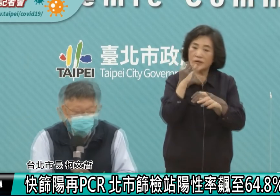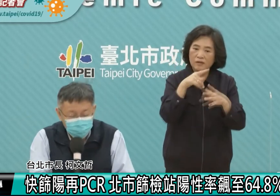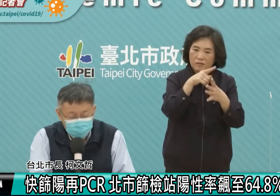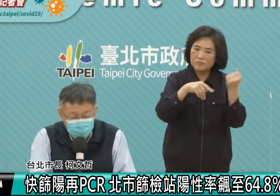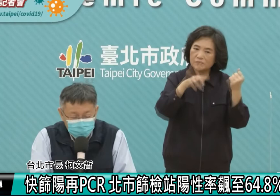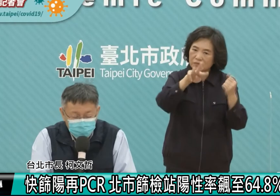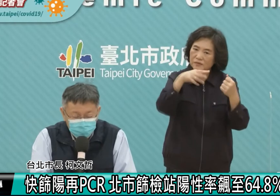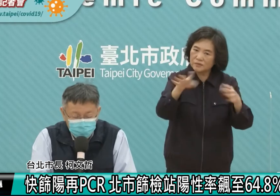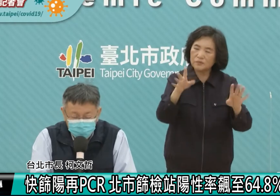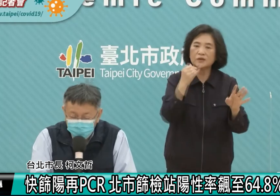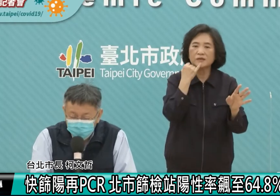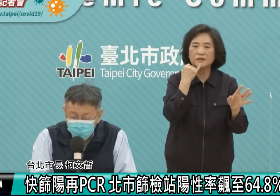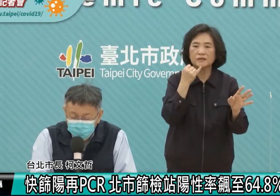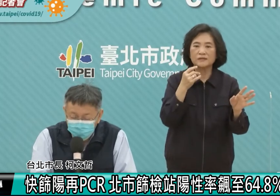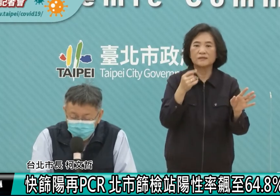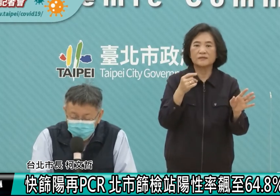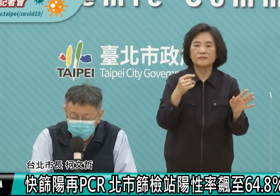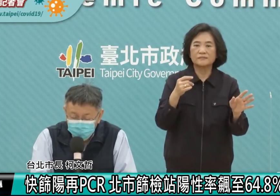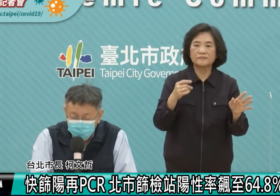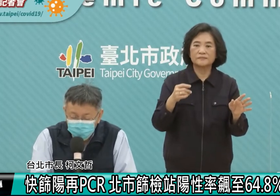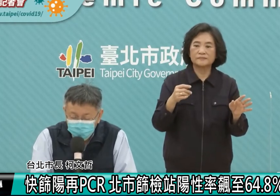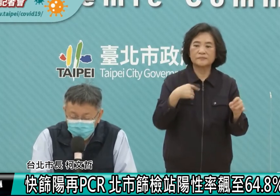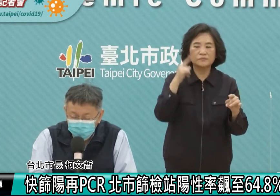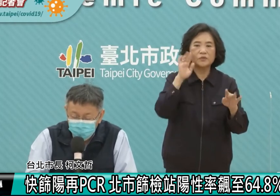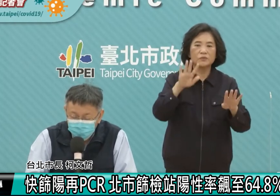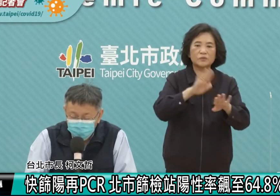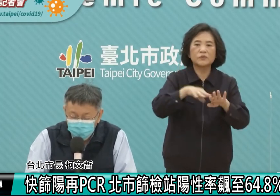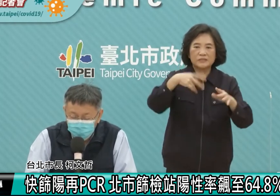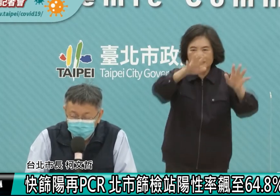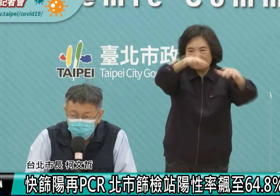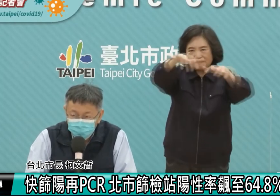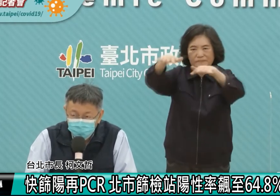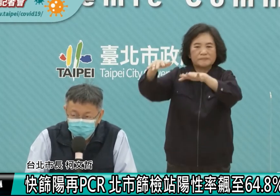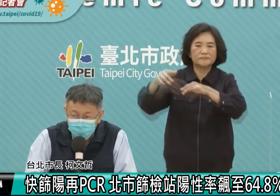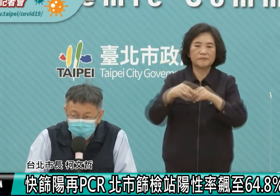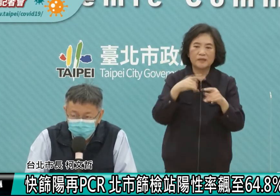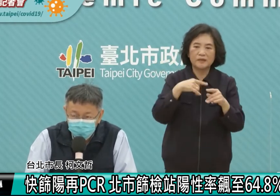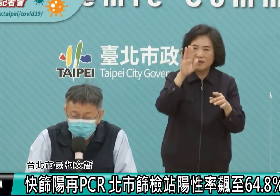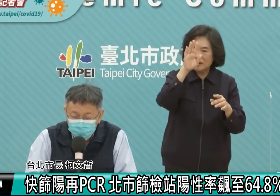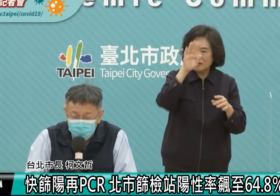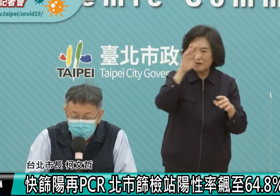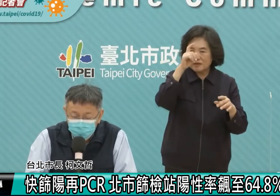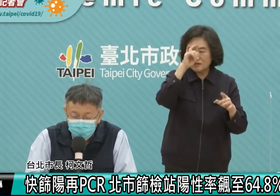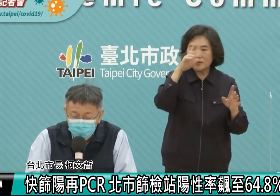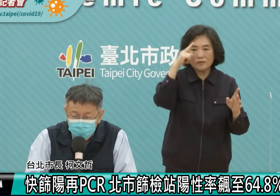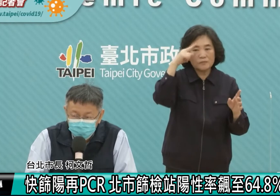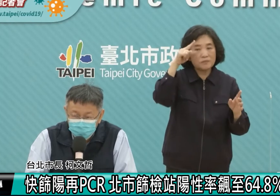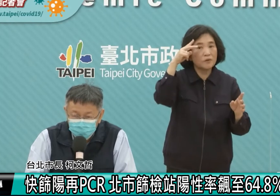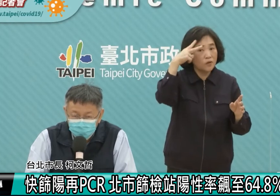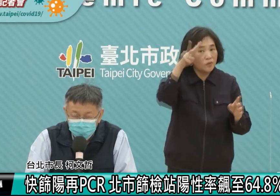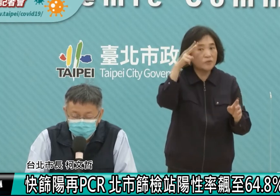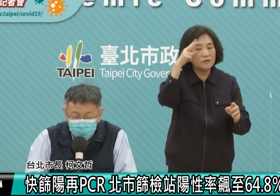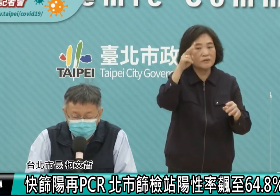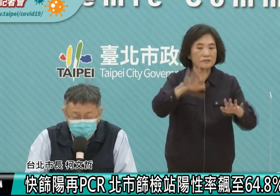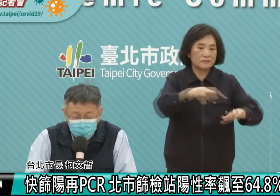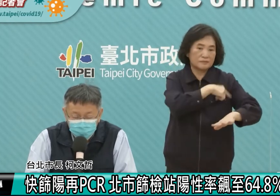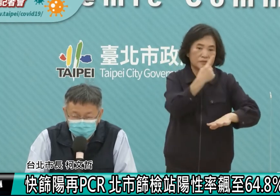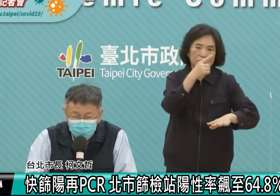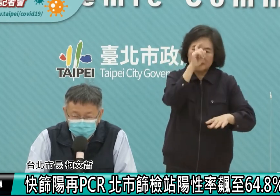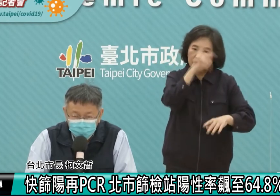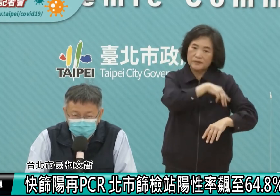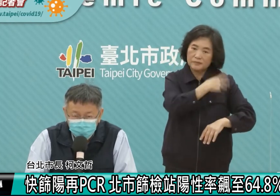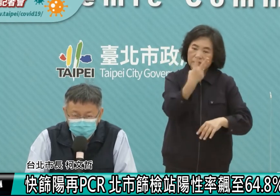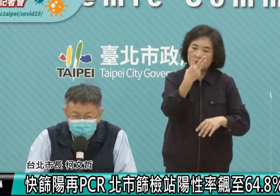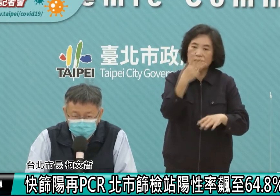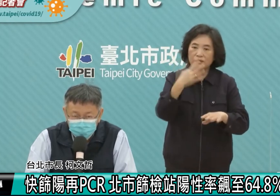3000多，但是我还是会继续动员的，那希望到后天你知道，现在是礼拜一嘛，到礼拜三